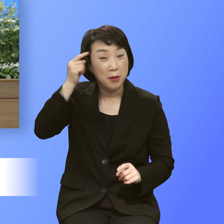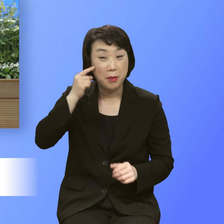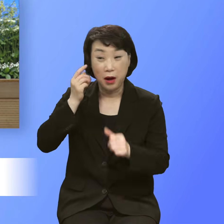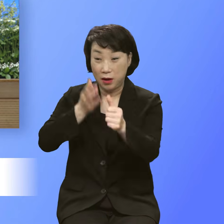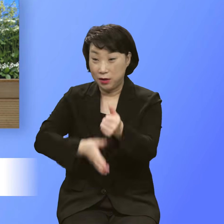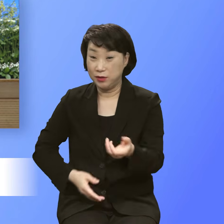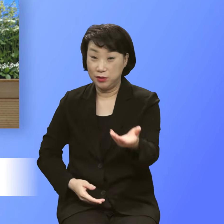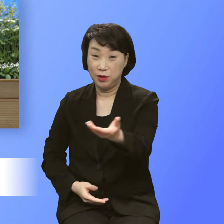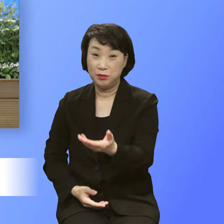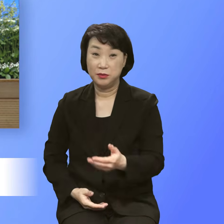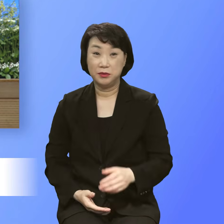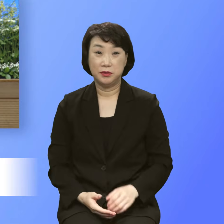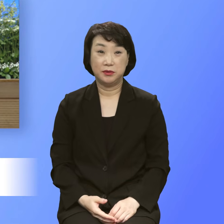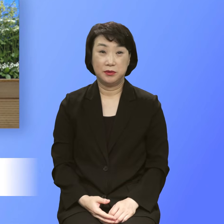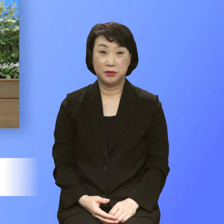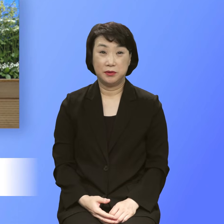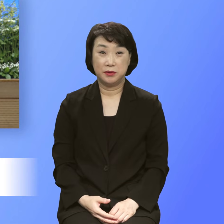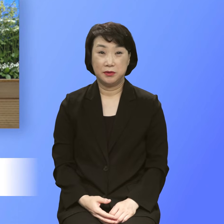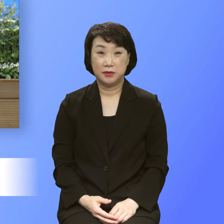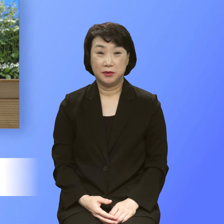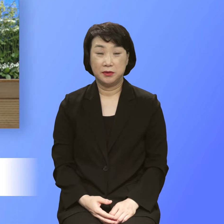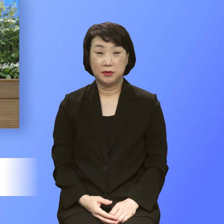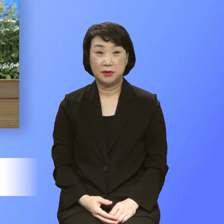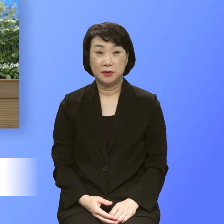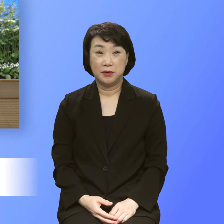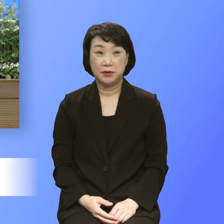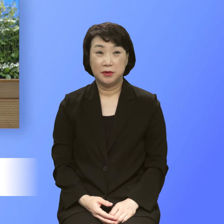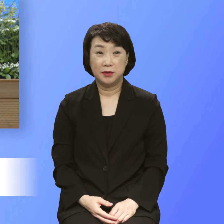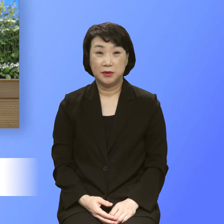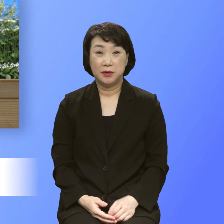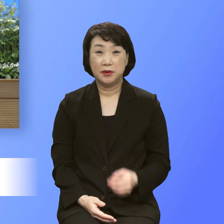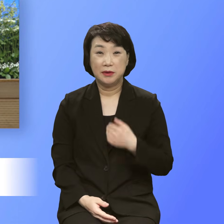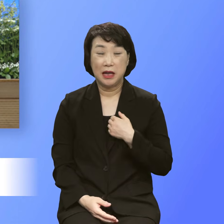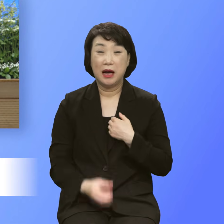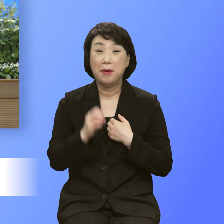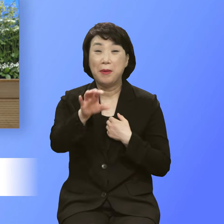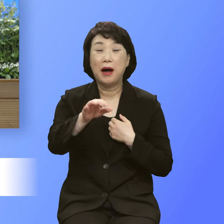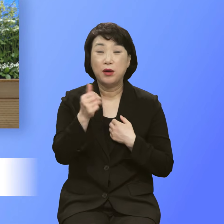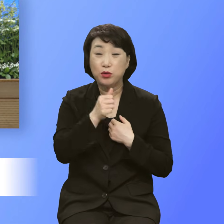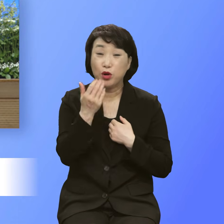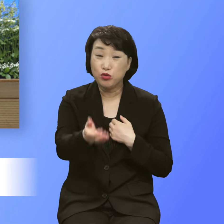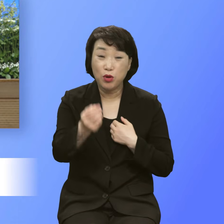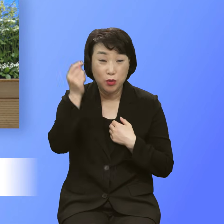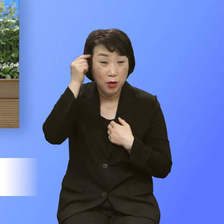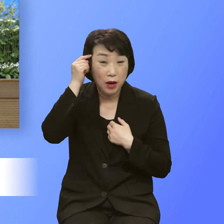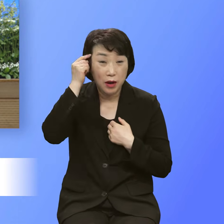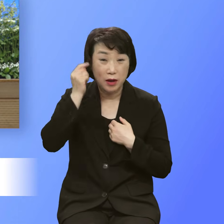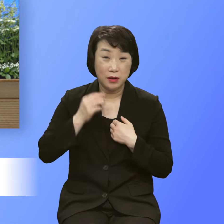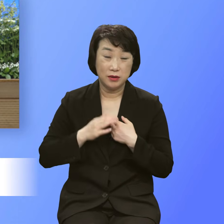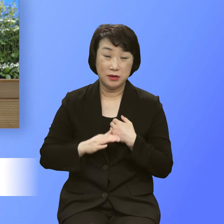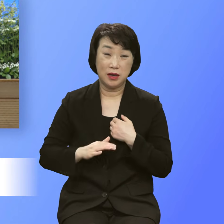생각해보라, 그 말이에요. 어? 내가 이런 말을 왜 하느냐?